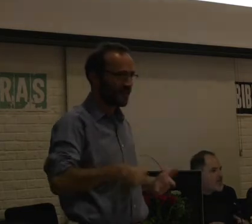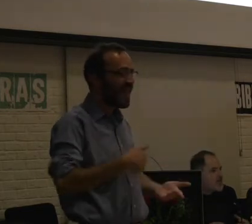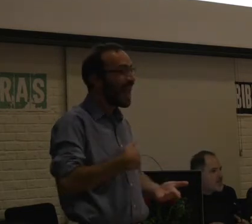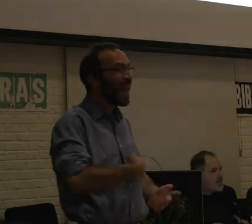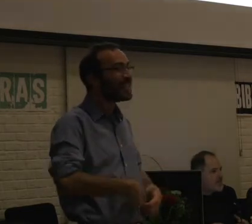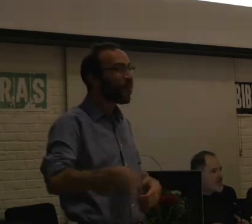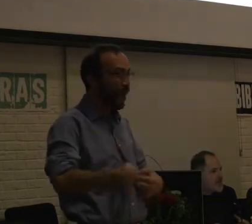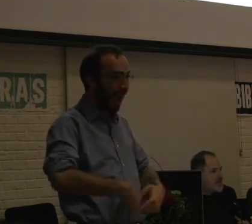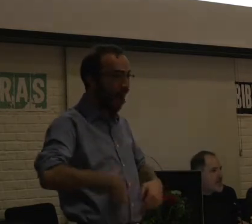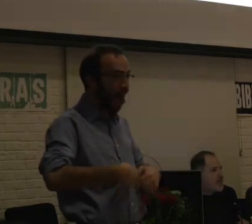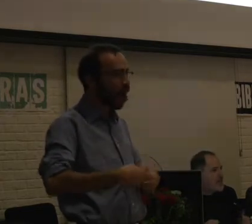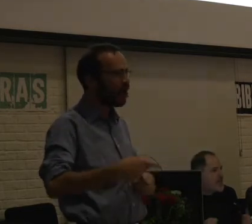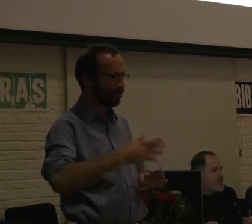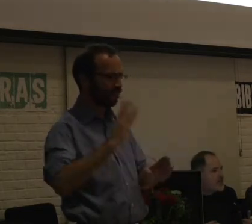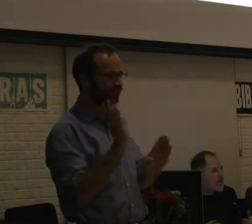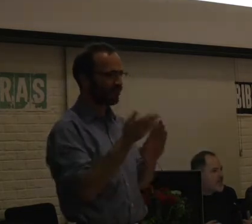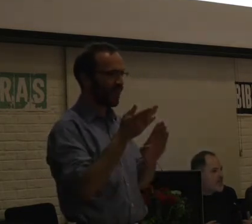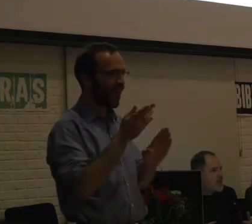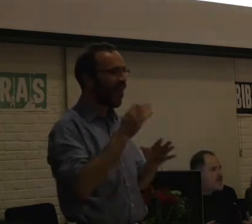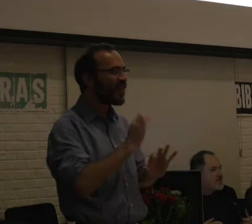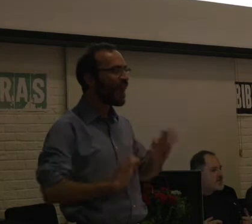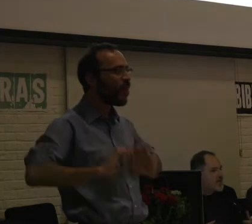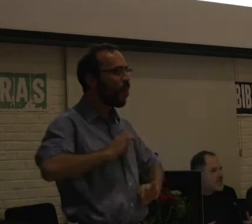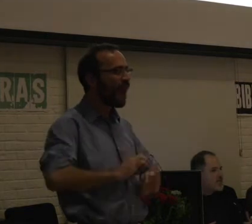las células de la sangre y liberaba el hierro, y